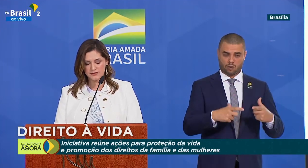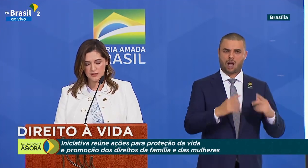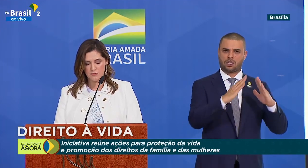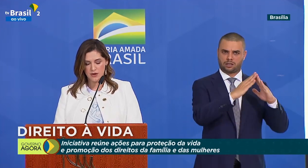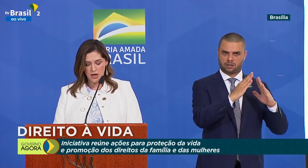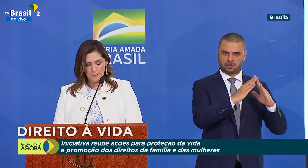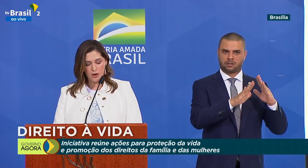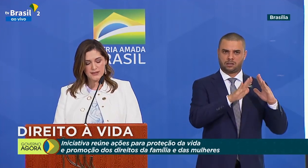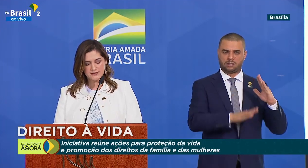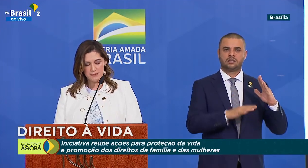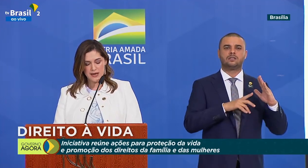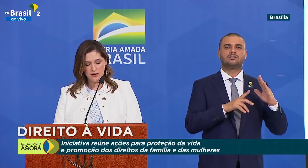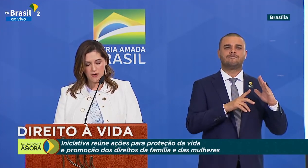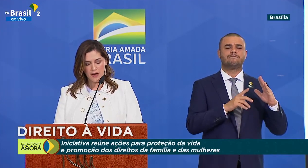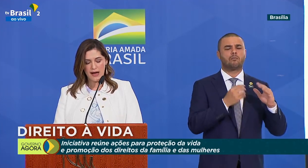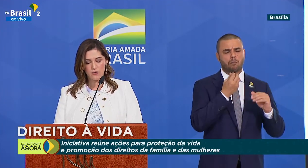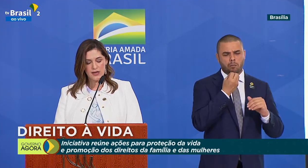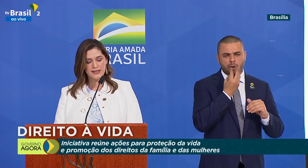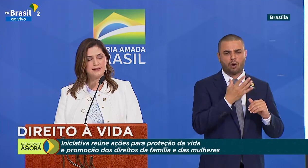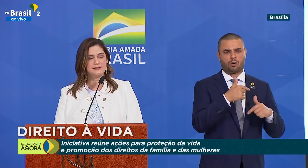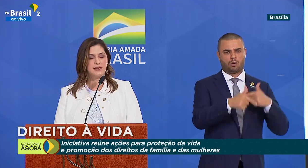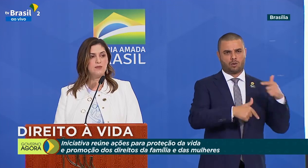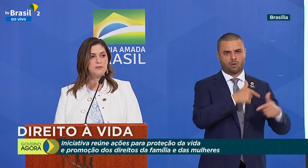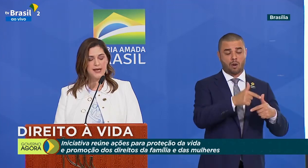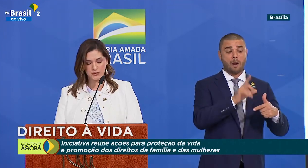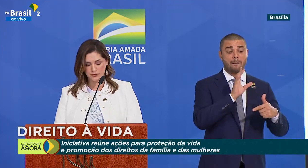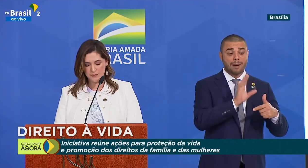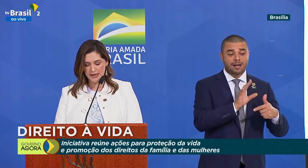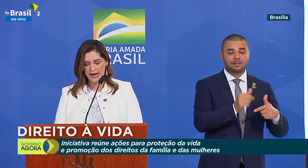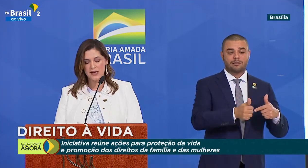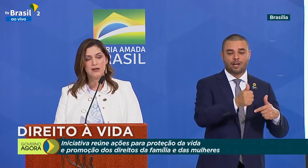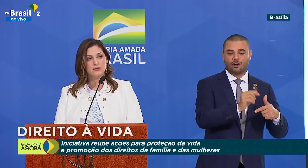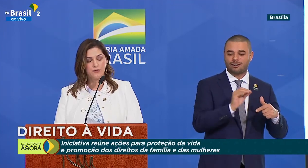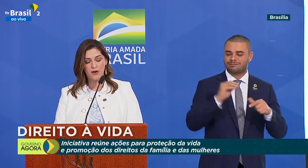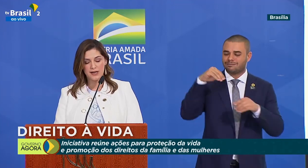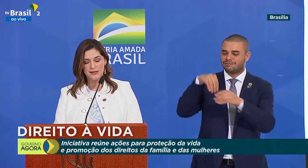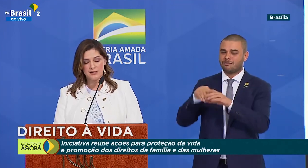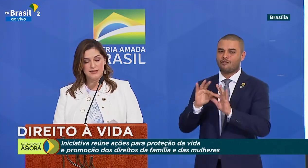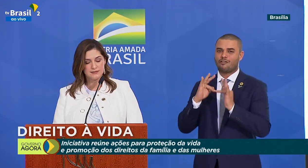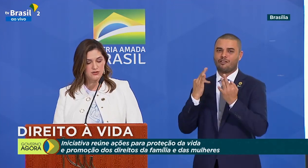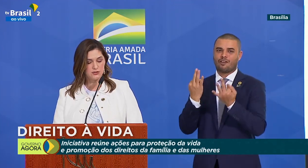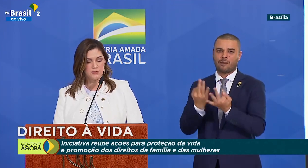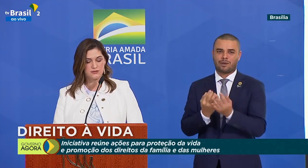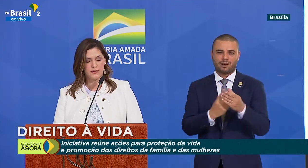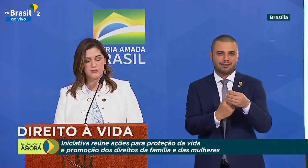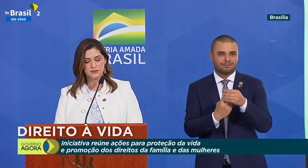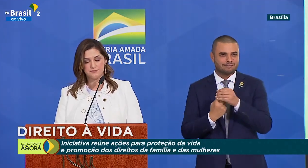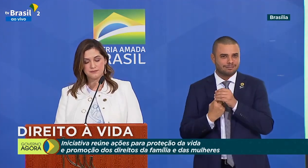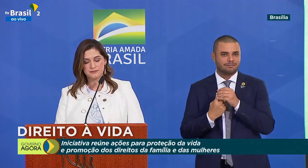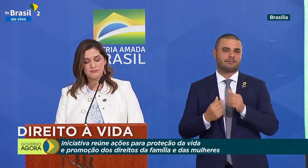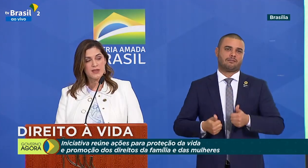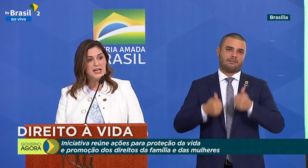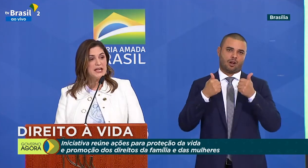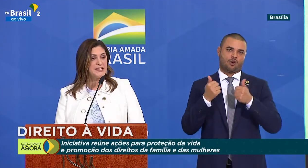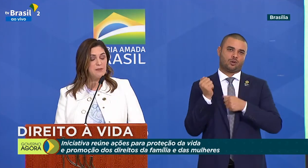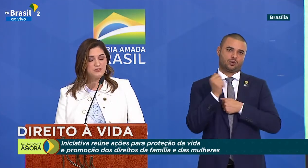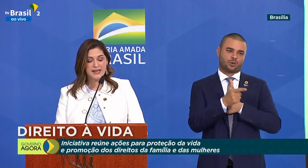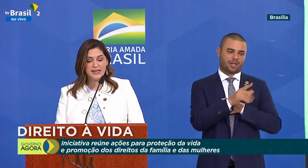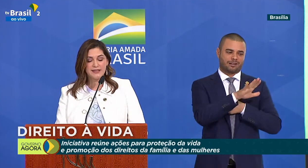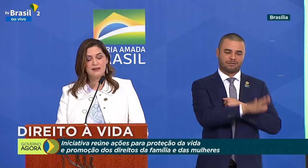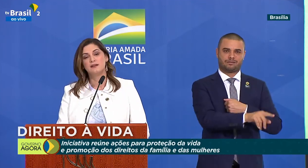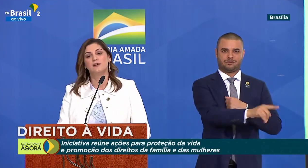que aguardam adoção podem ser melhor acolhidas em um ambiente familiar fora das instituições